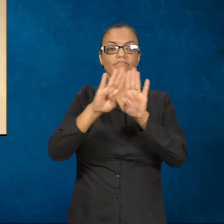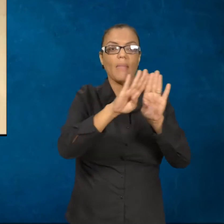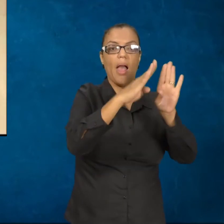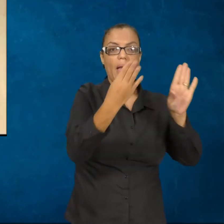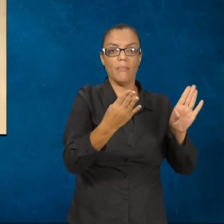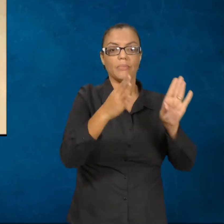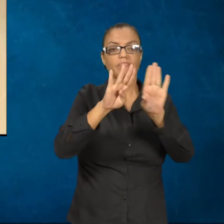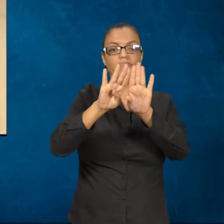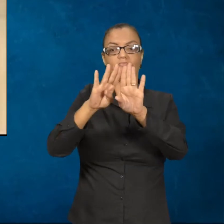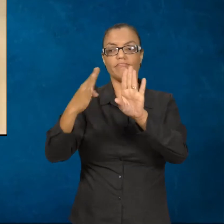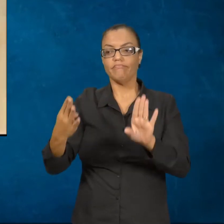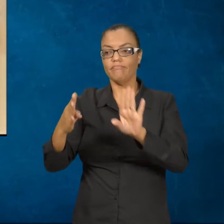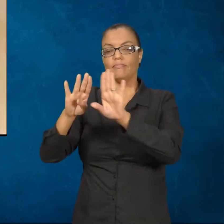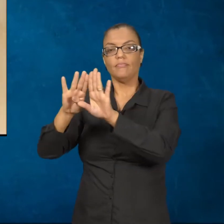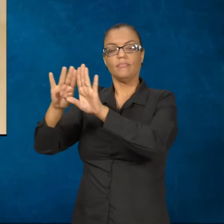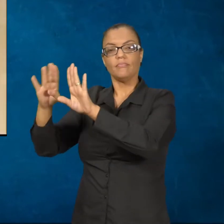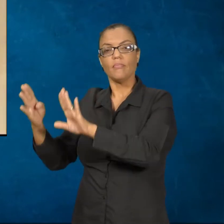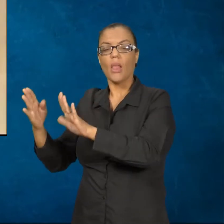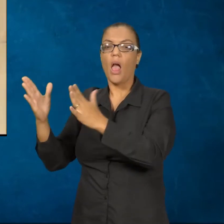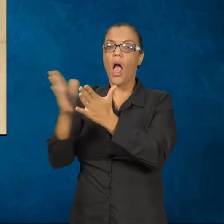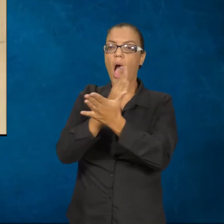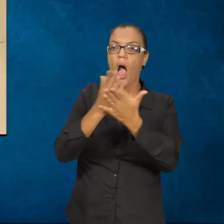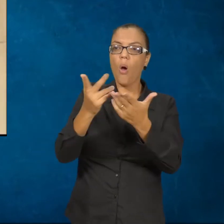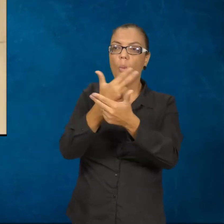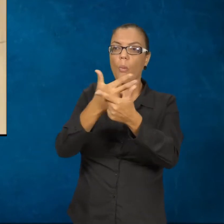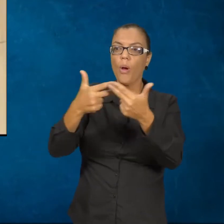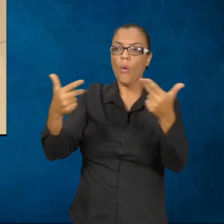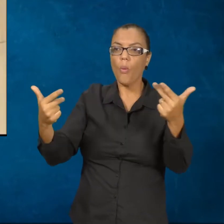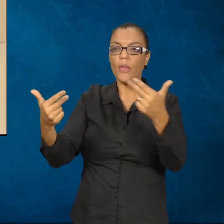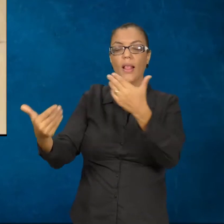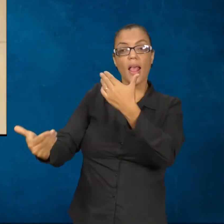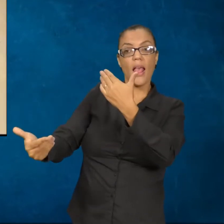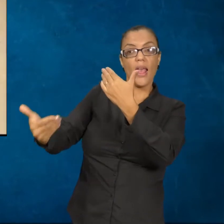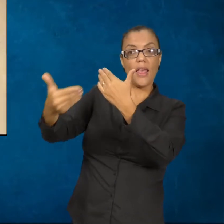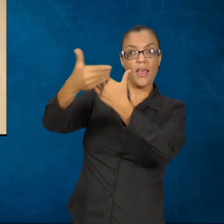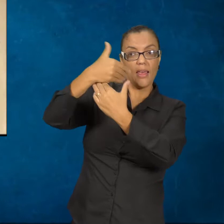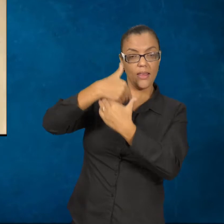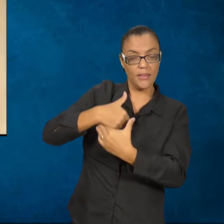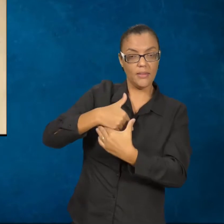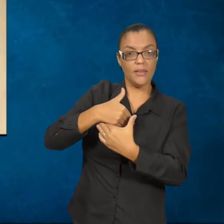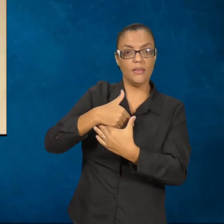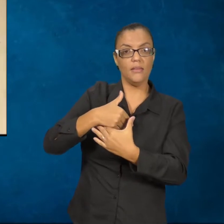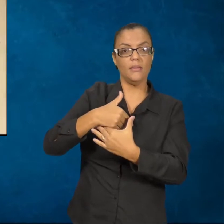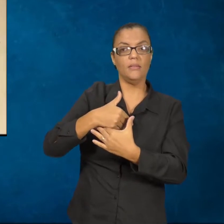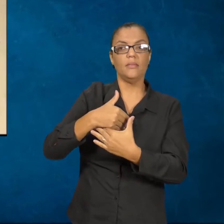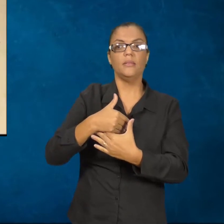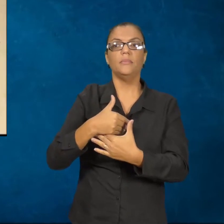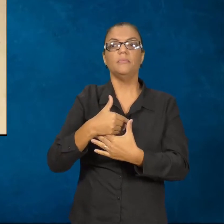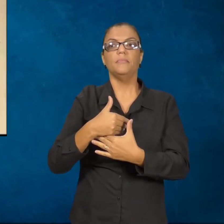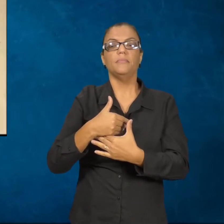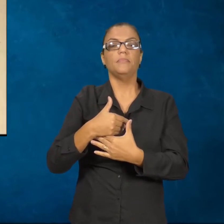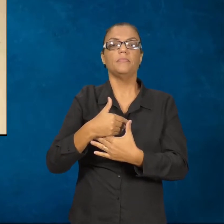as portas. Alguma coisa vem aqui E isso